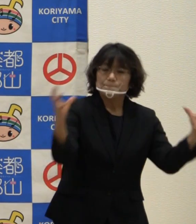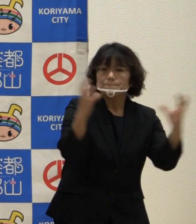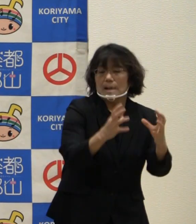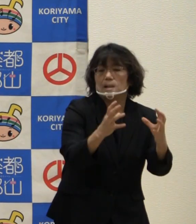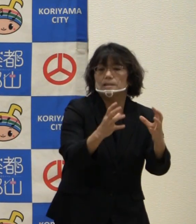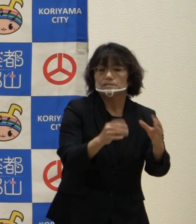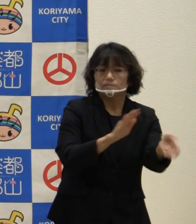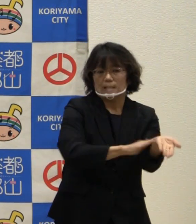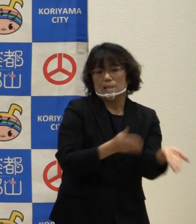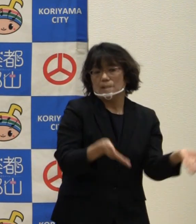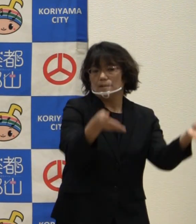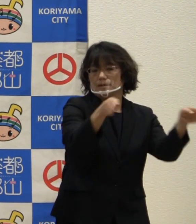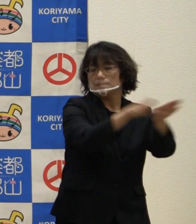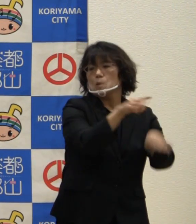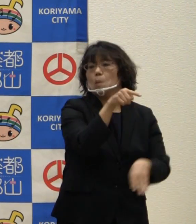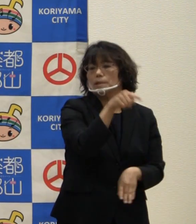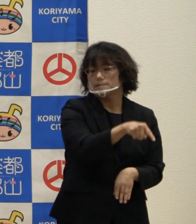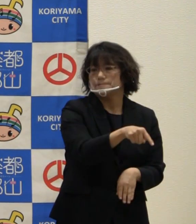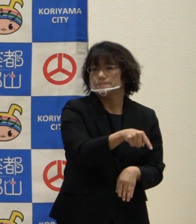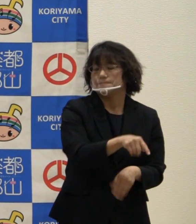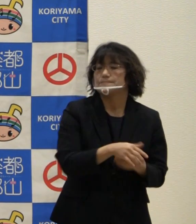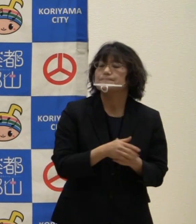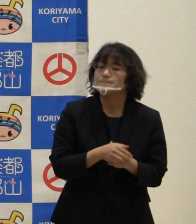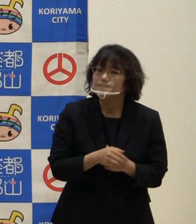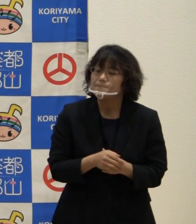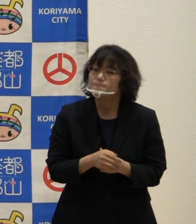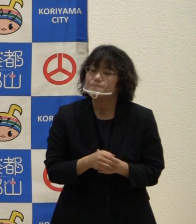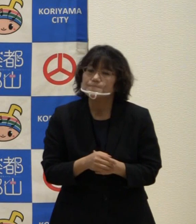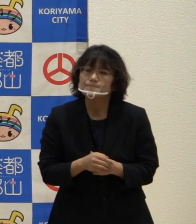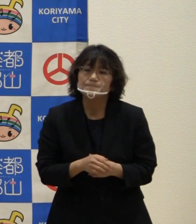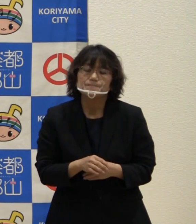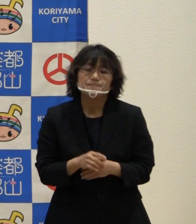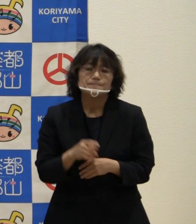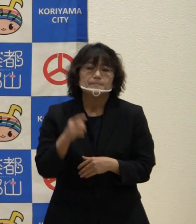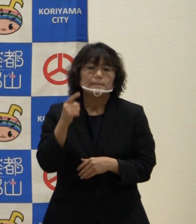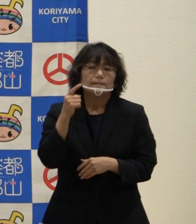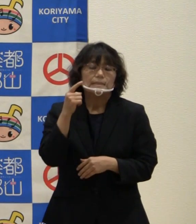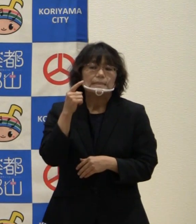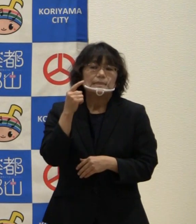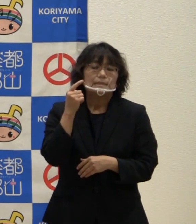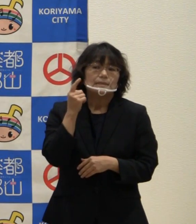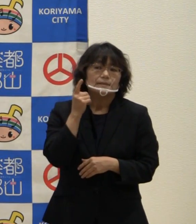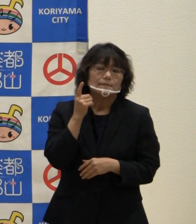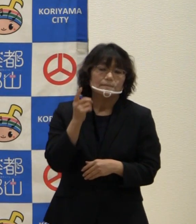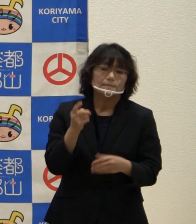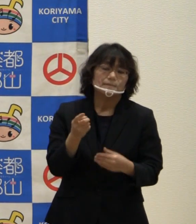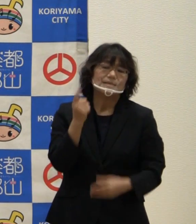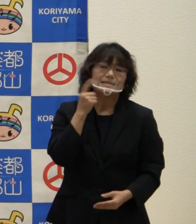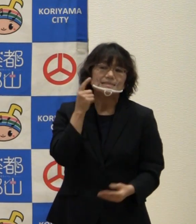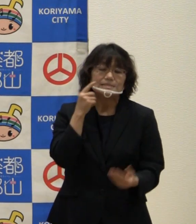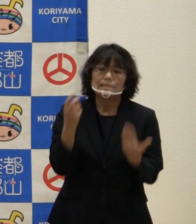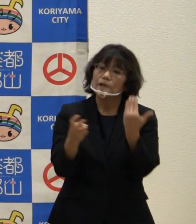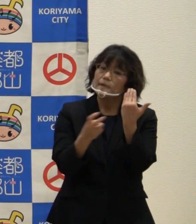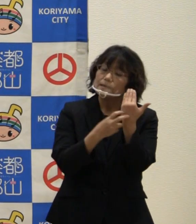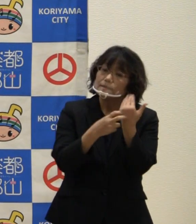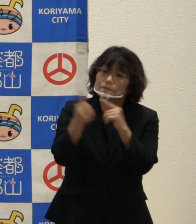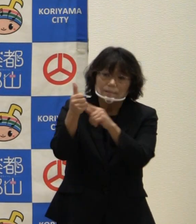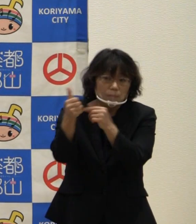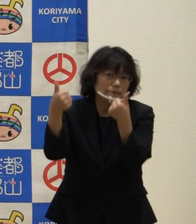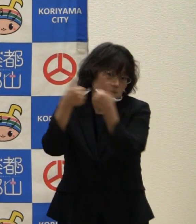ですが、今はですね、医師会の先生方とも、相談中でございますが、